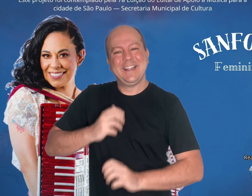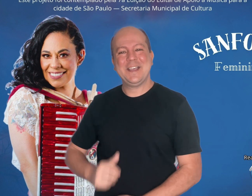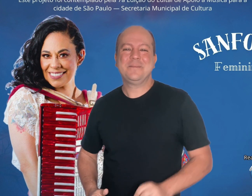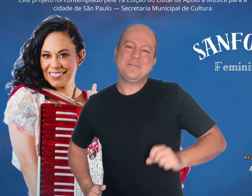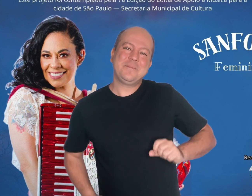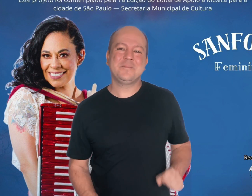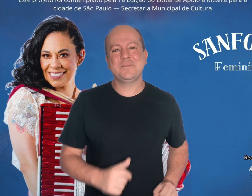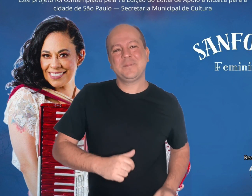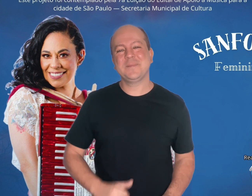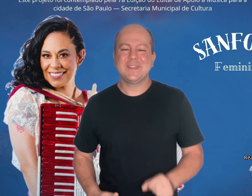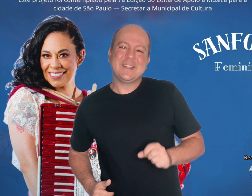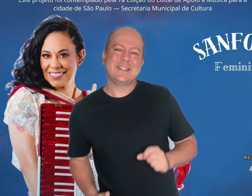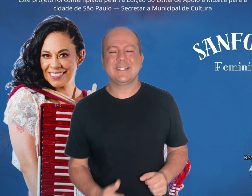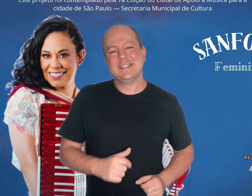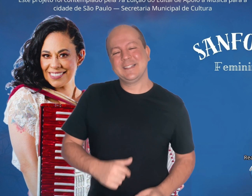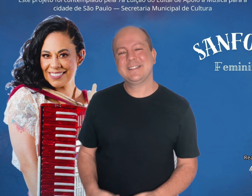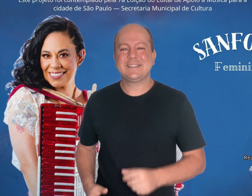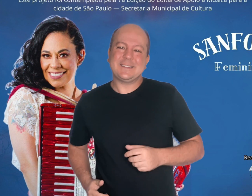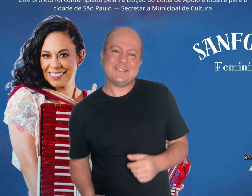h